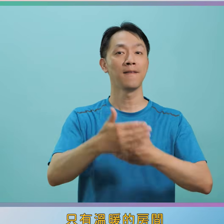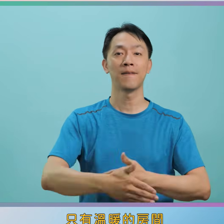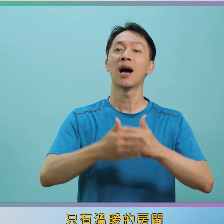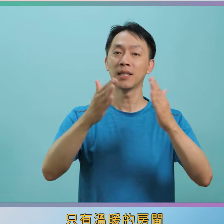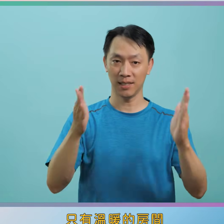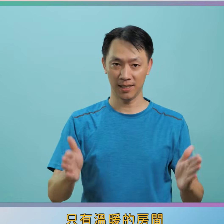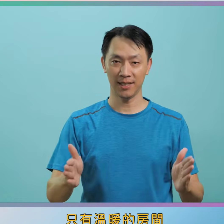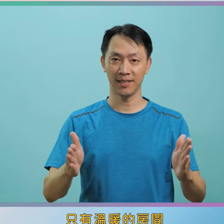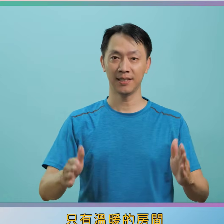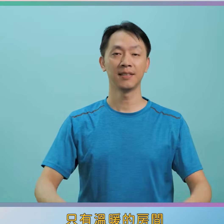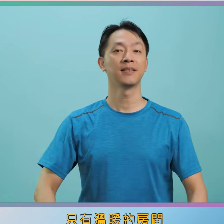房间。